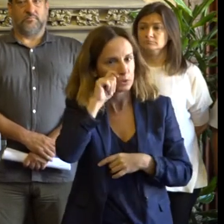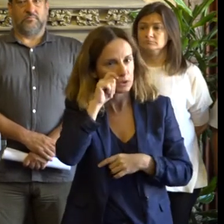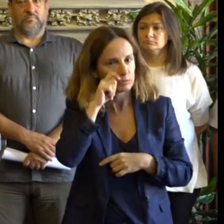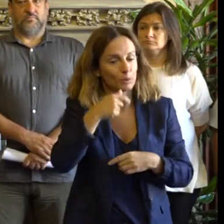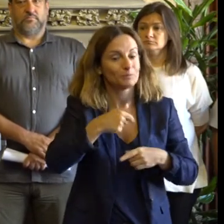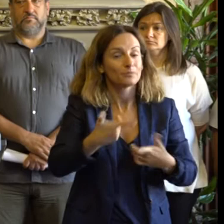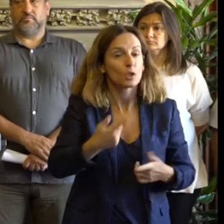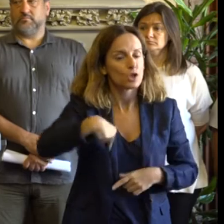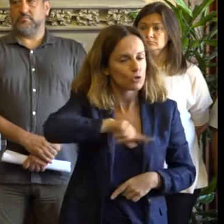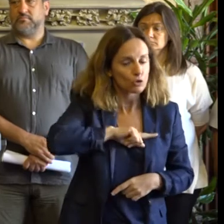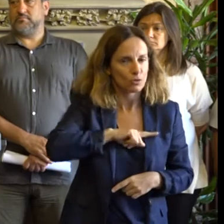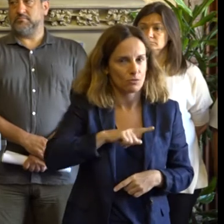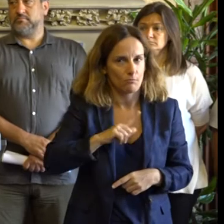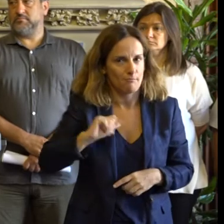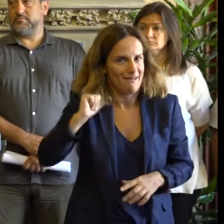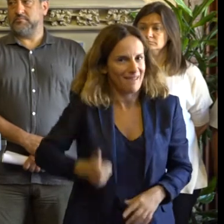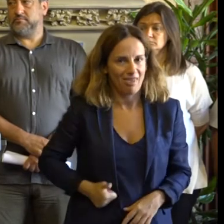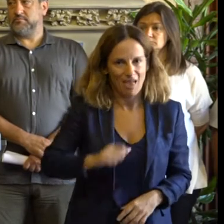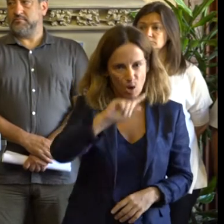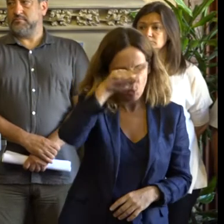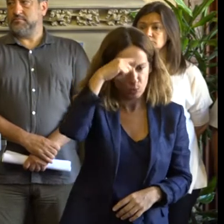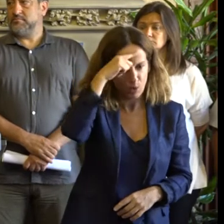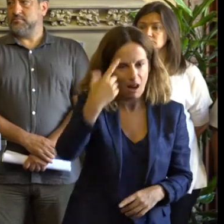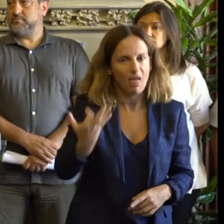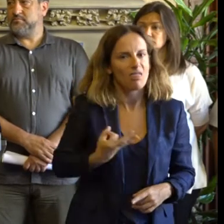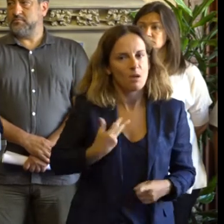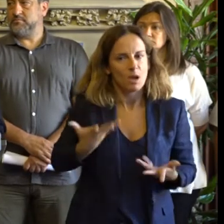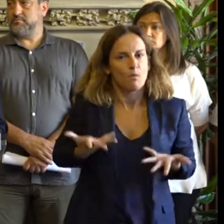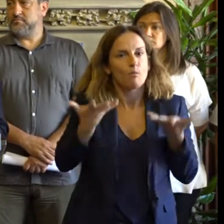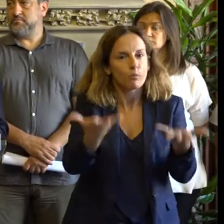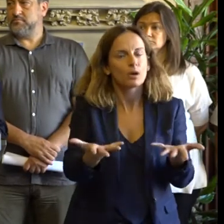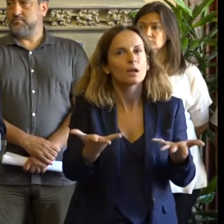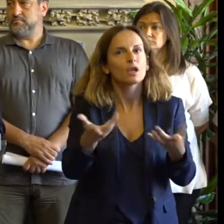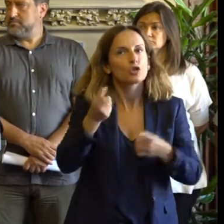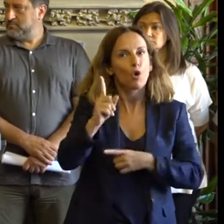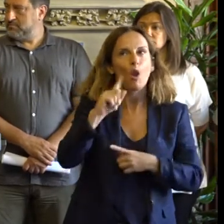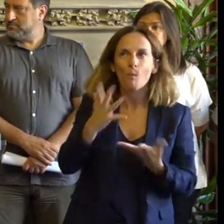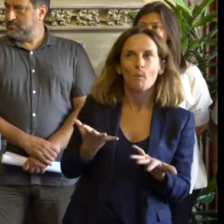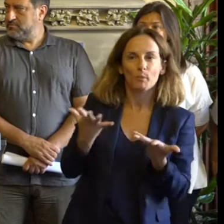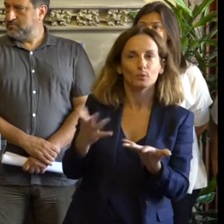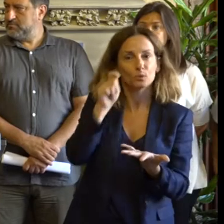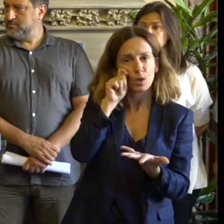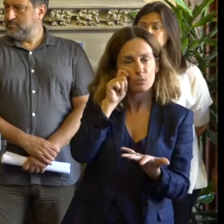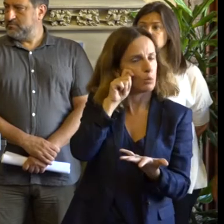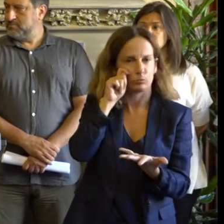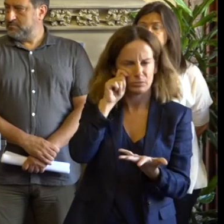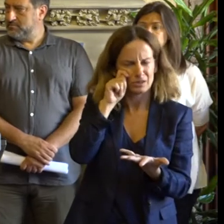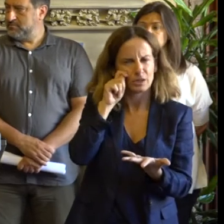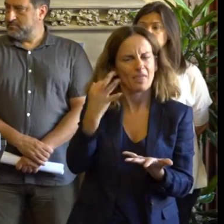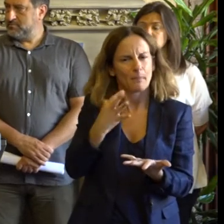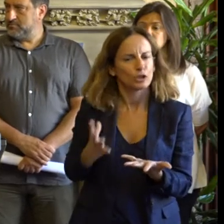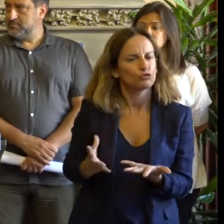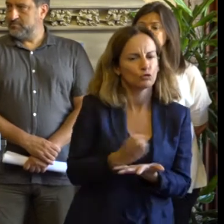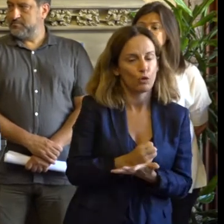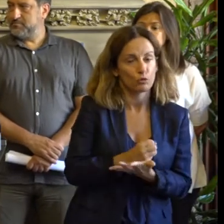valor aquesta riquesa, en benefici de tots, no només d'aquells que en visiten, sinó també de tots els mallorquins i les mallorquines